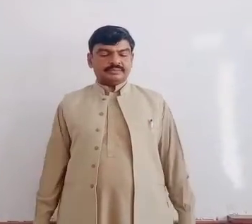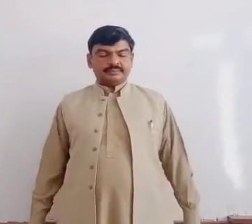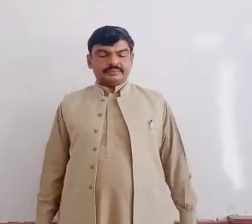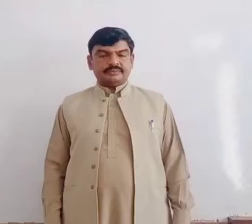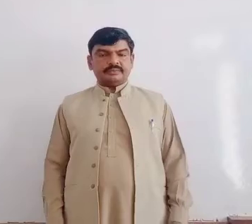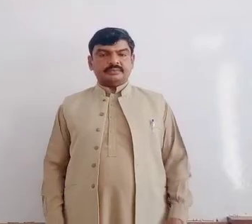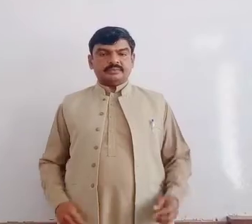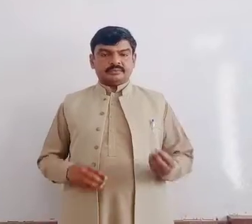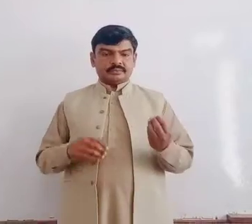नेपच्यून,